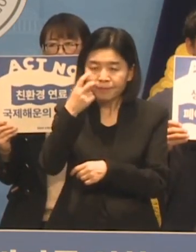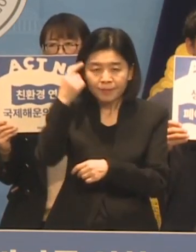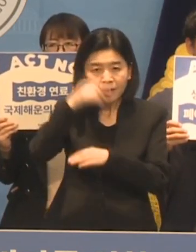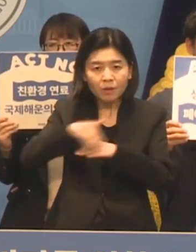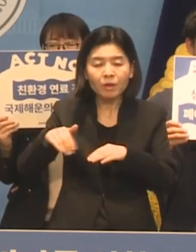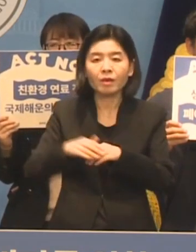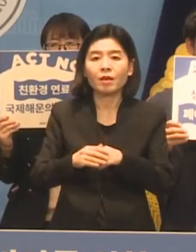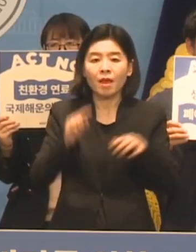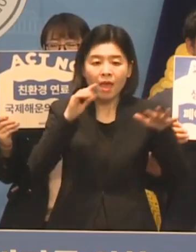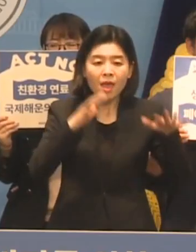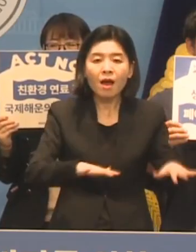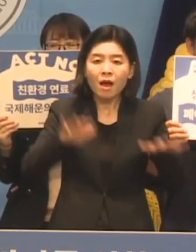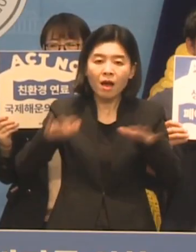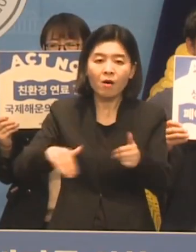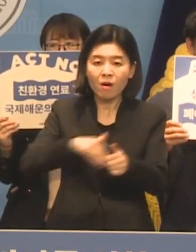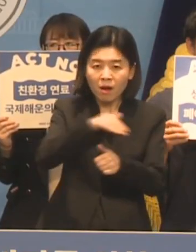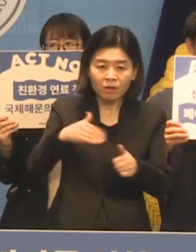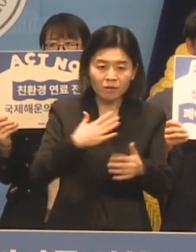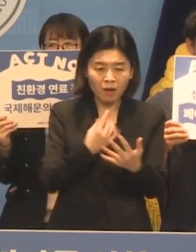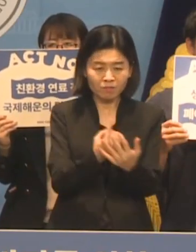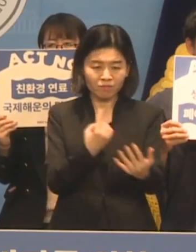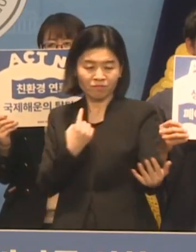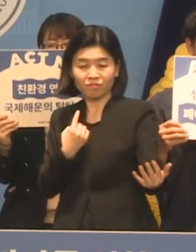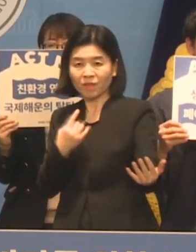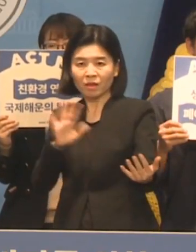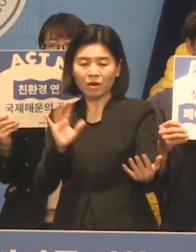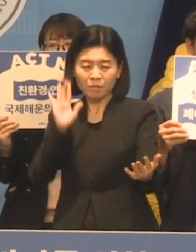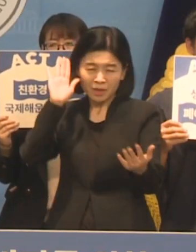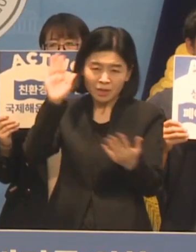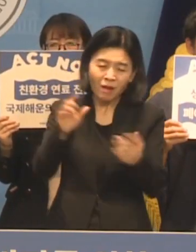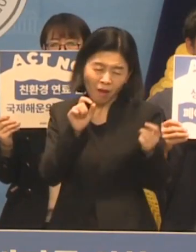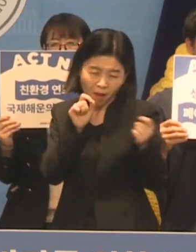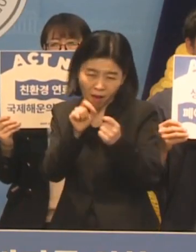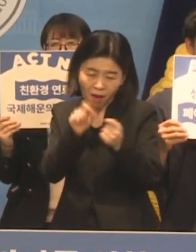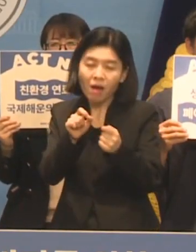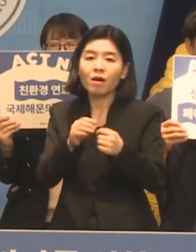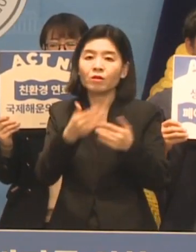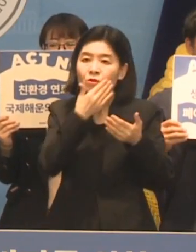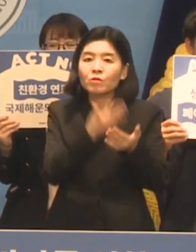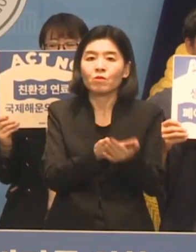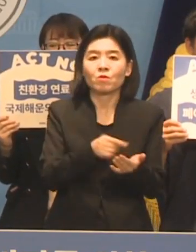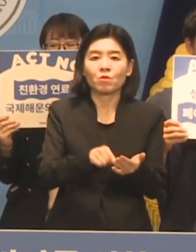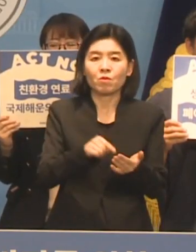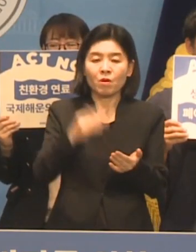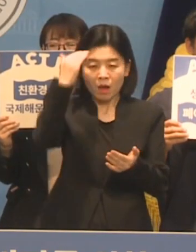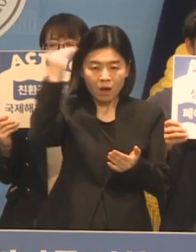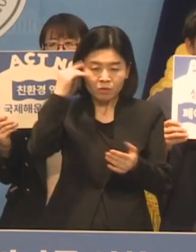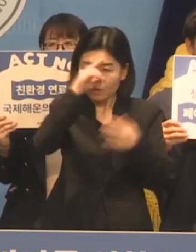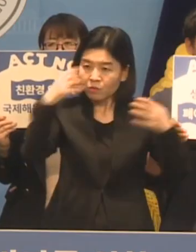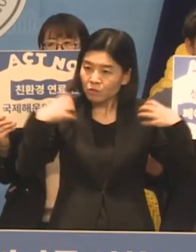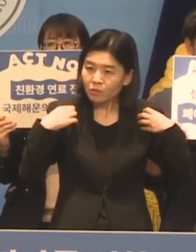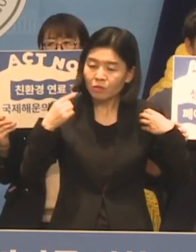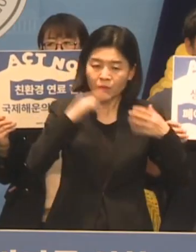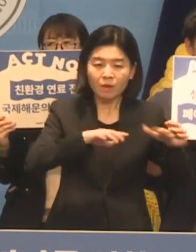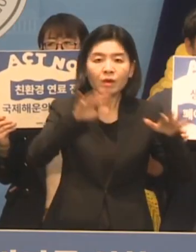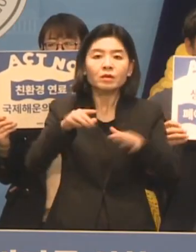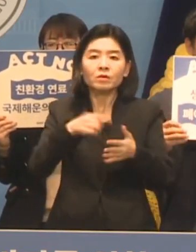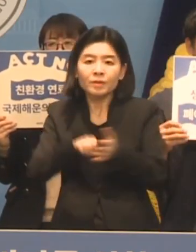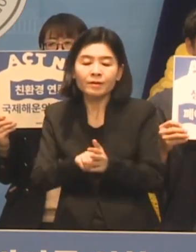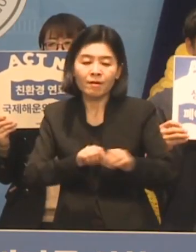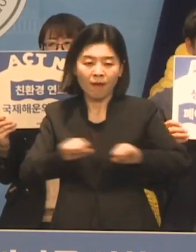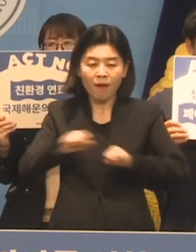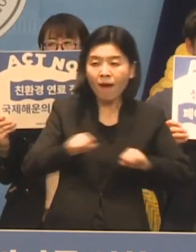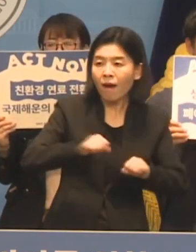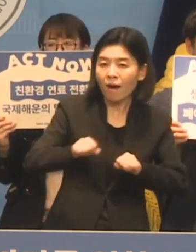우리와 동떨어진 공간이 아닌 우리의 미래와 직결된 문제입니다. 지금 한국 정부가 바다를 위한 실질적인 행동에 나설